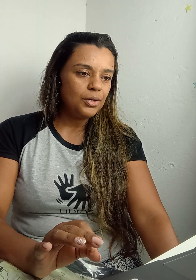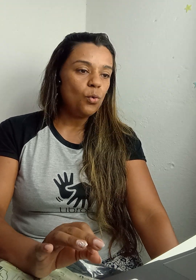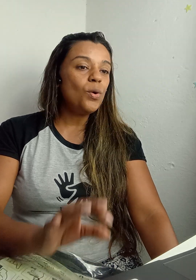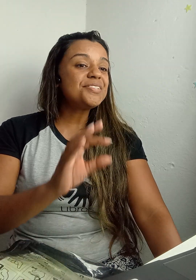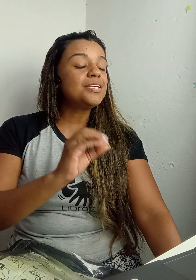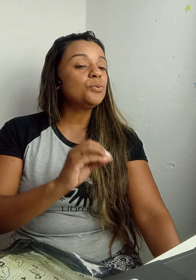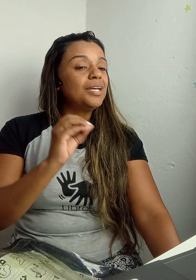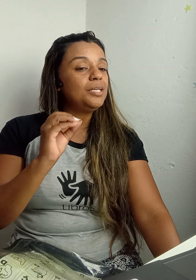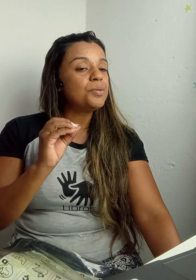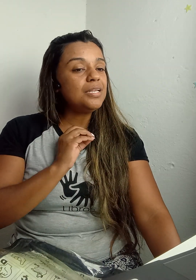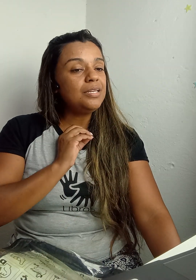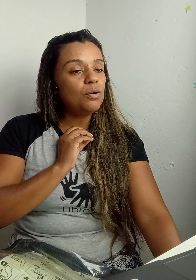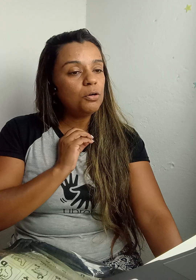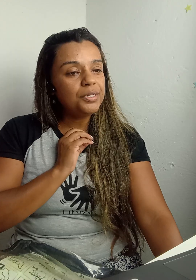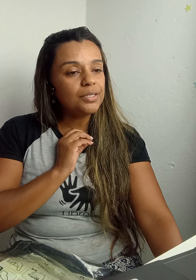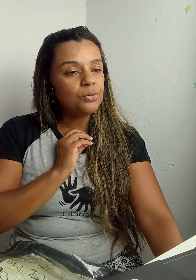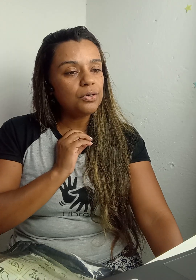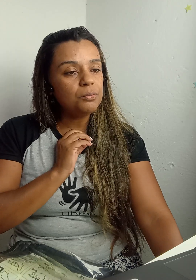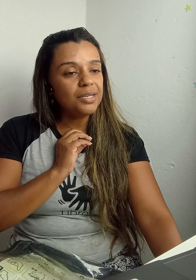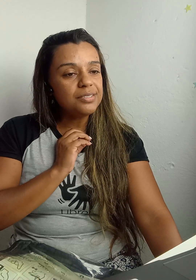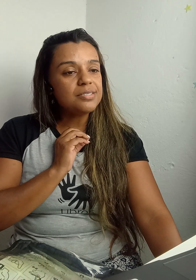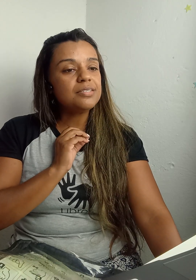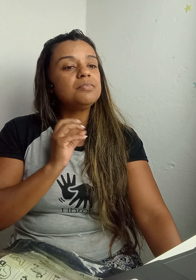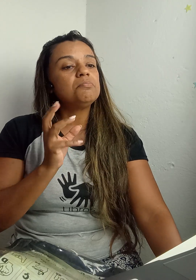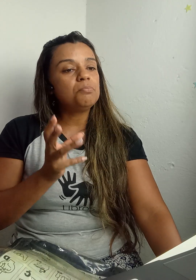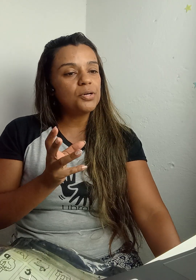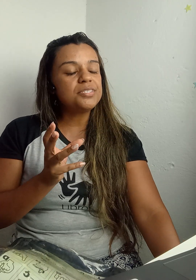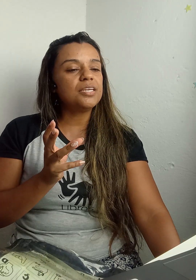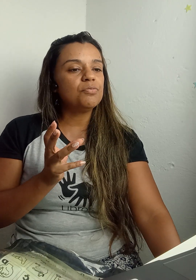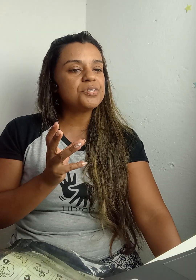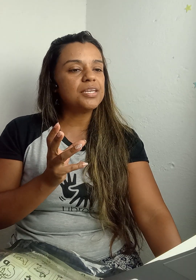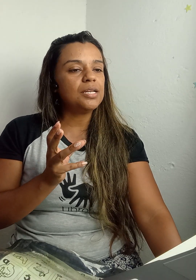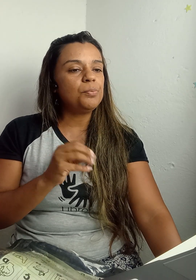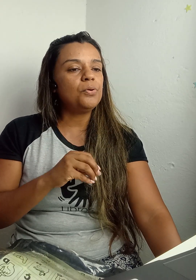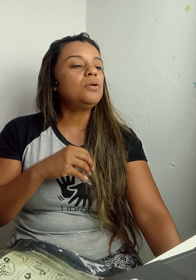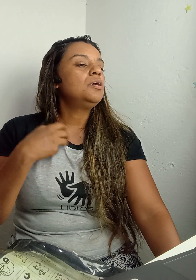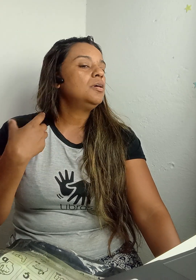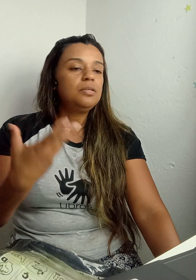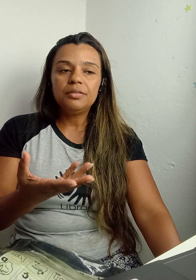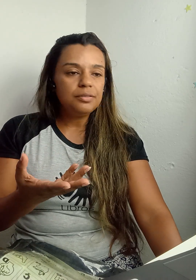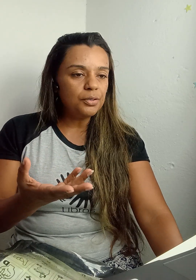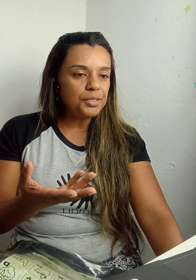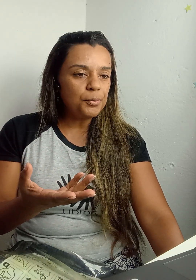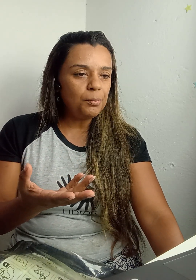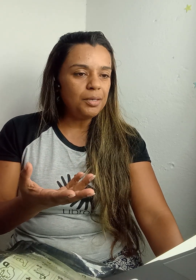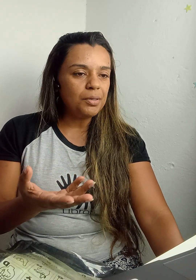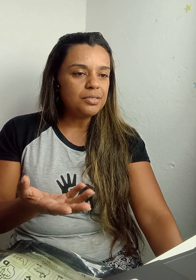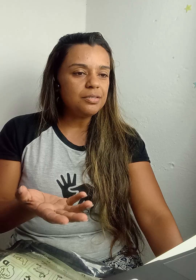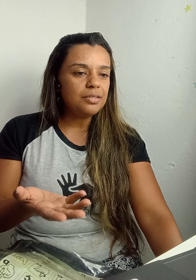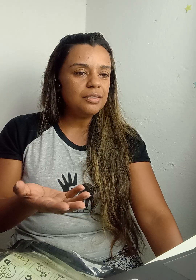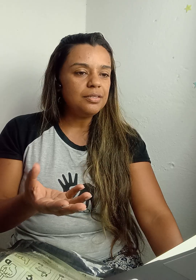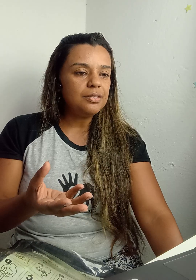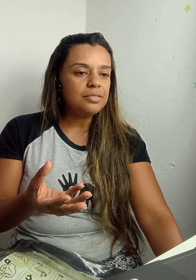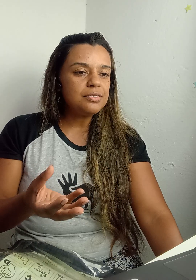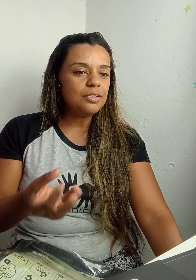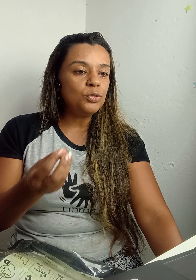o acento na Libras ele não é obrigatório, mas pode ser que você queira pôr, não tem problema.